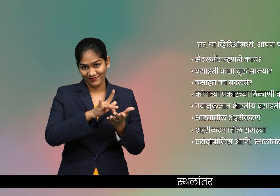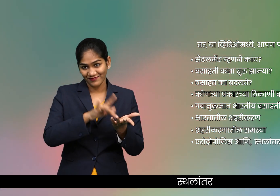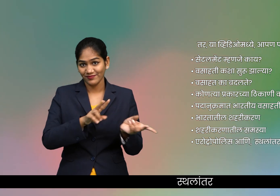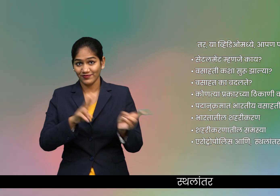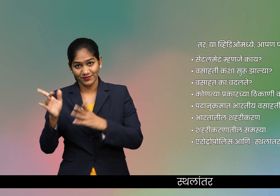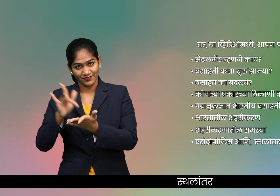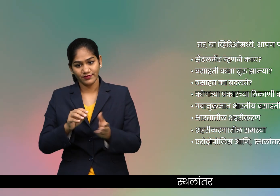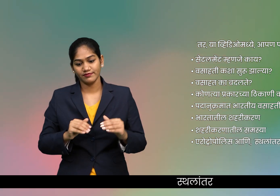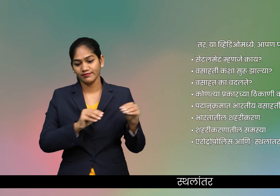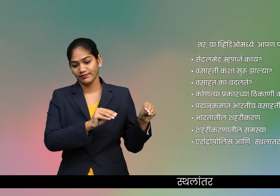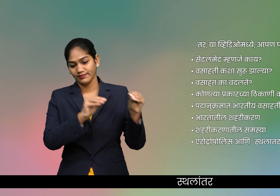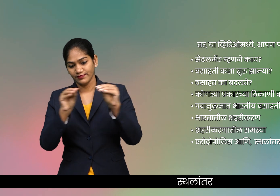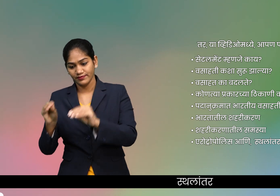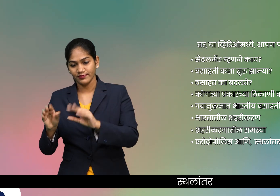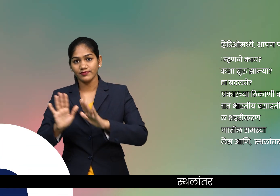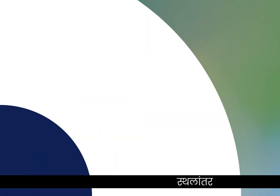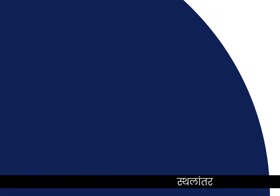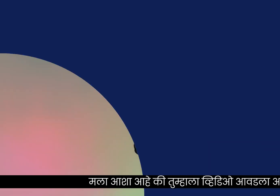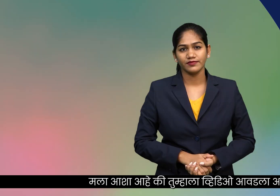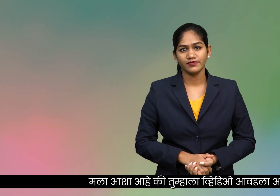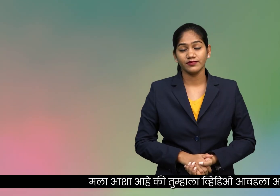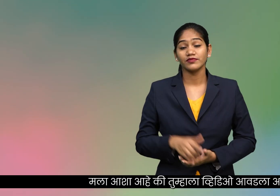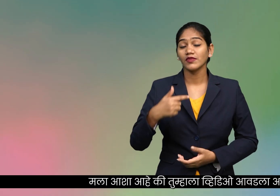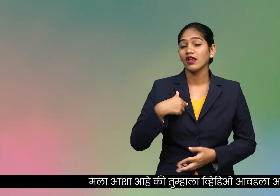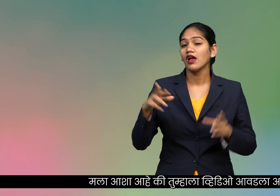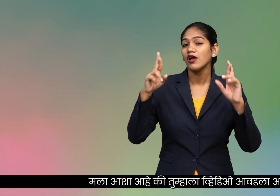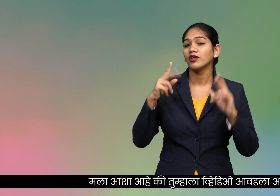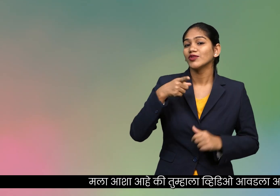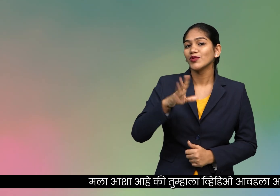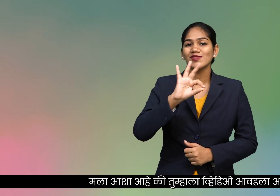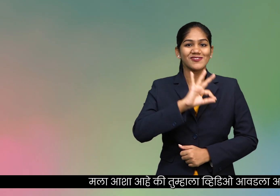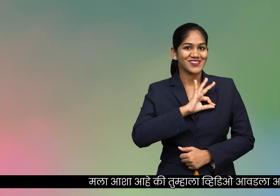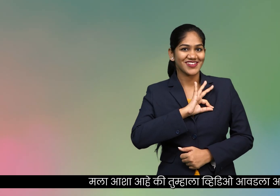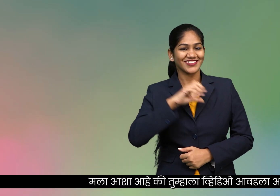मला आशा आहे की तुम्हाला व्हिडिओ आवडला असेल.